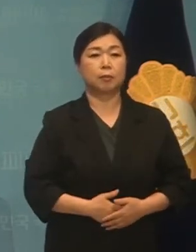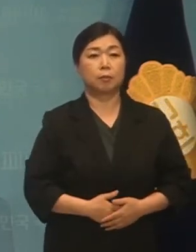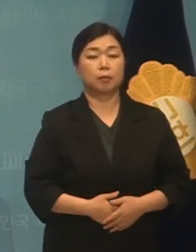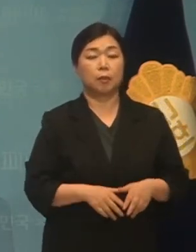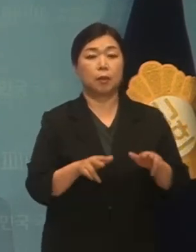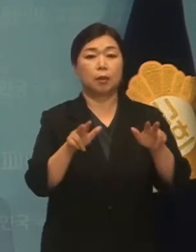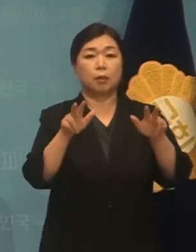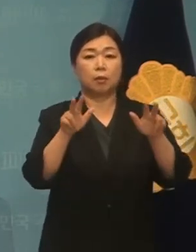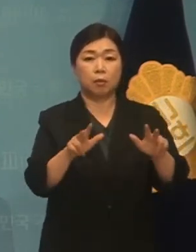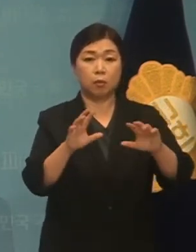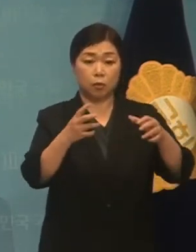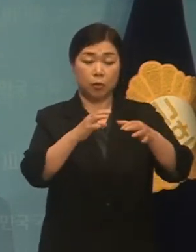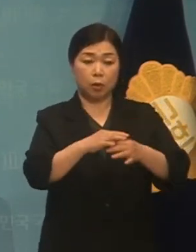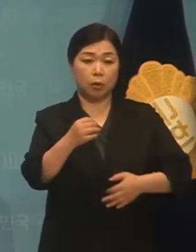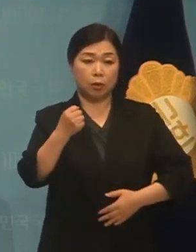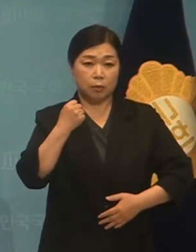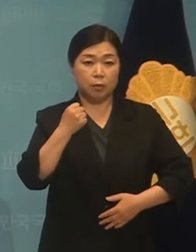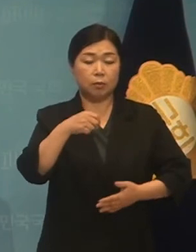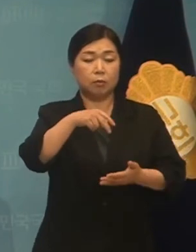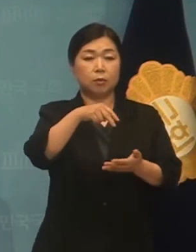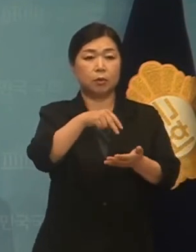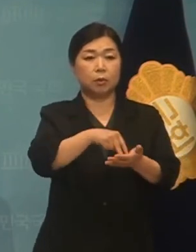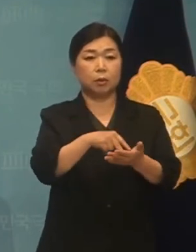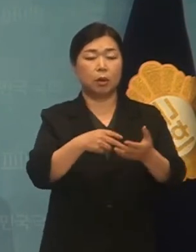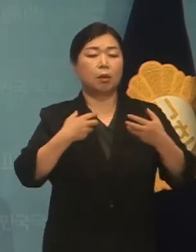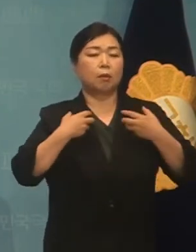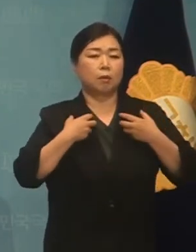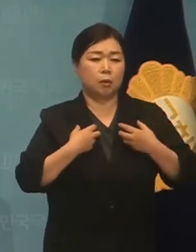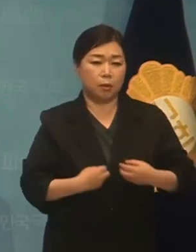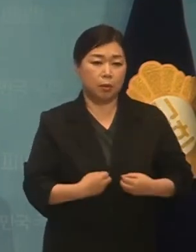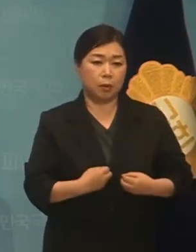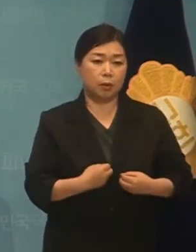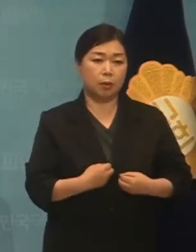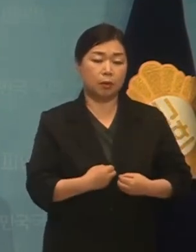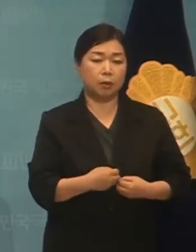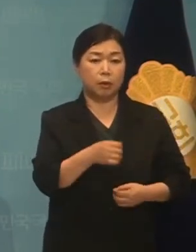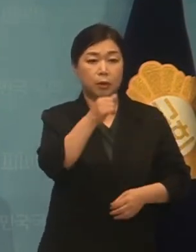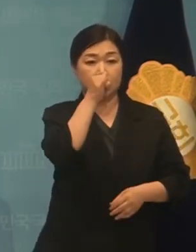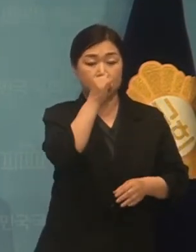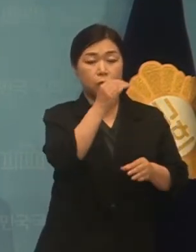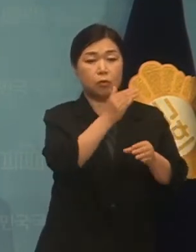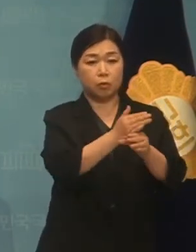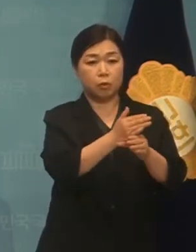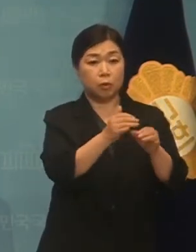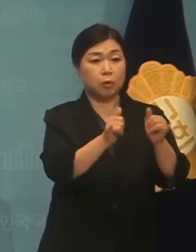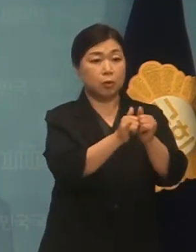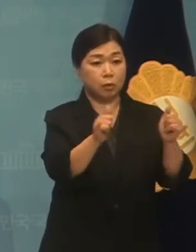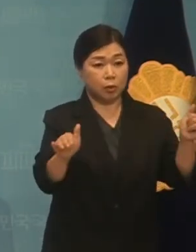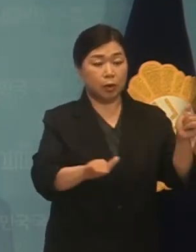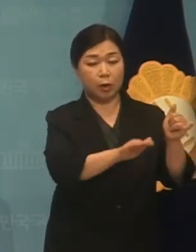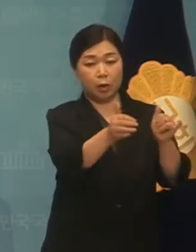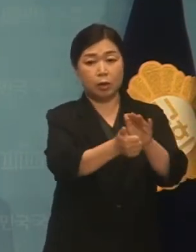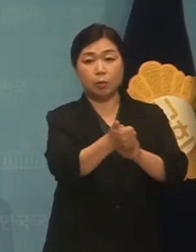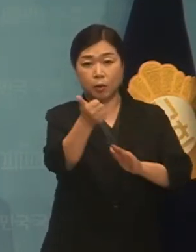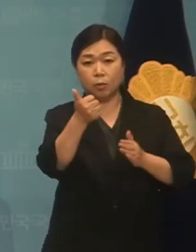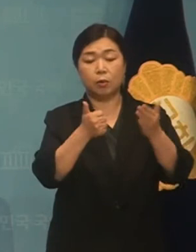이제 국민의힘이 절망에 빠진 국민들에게 희망을 주고자